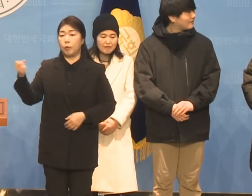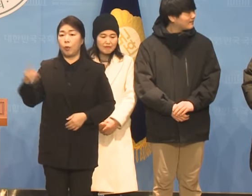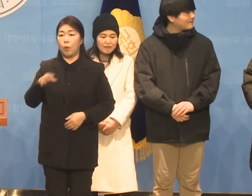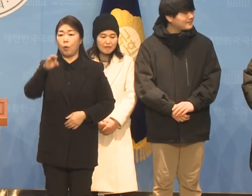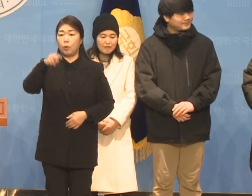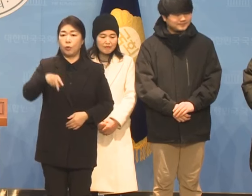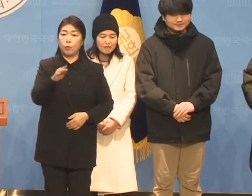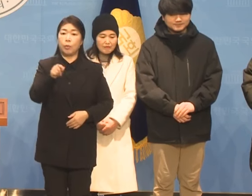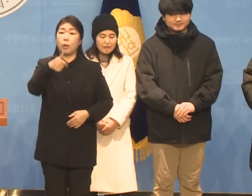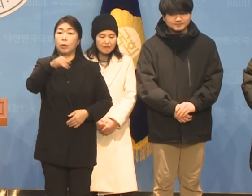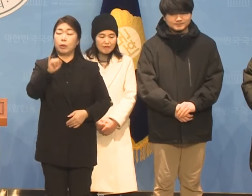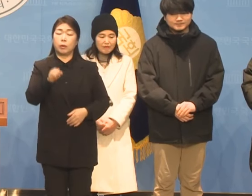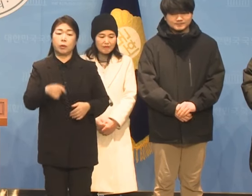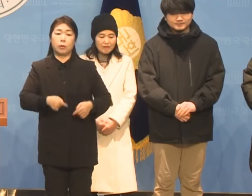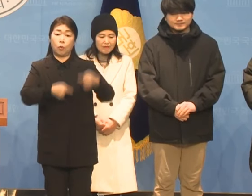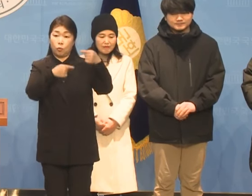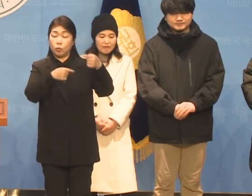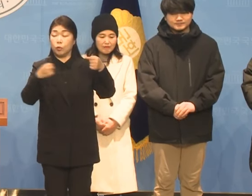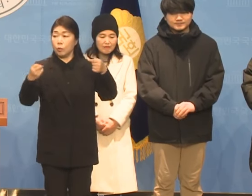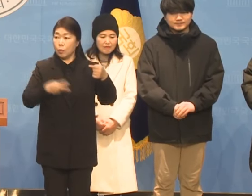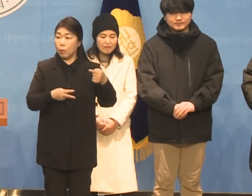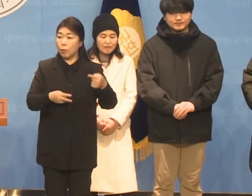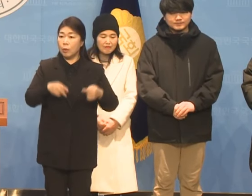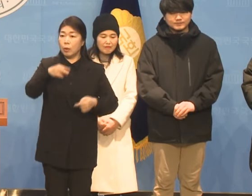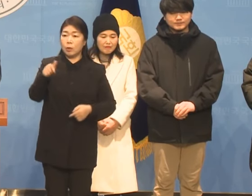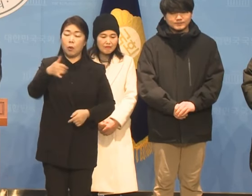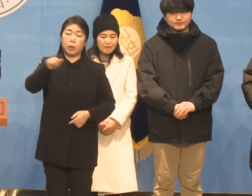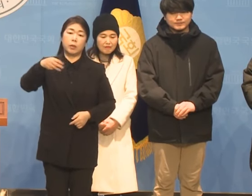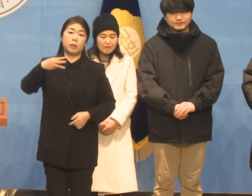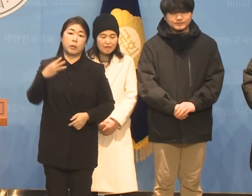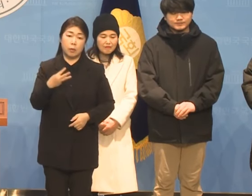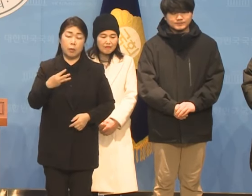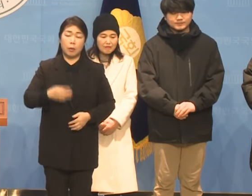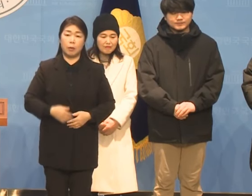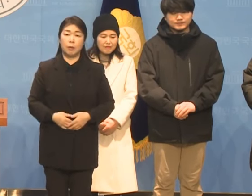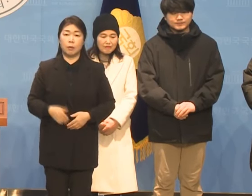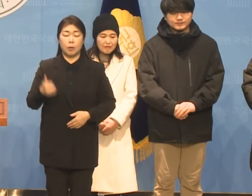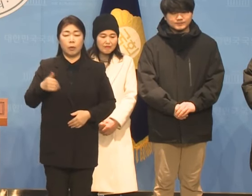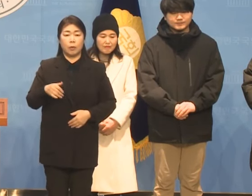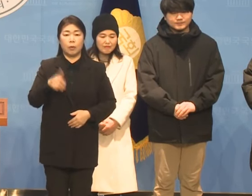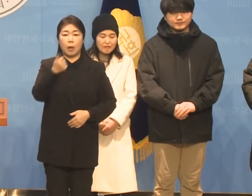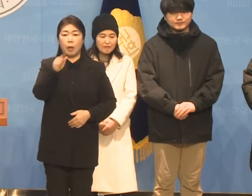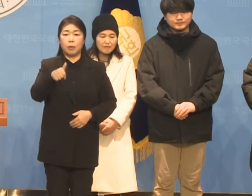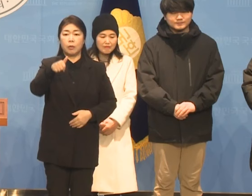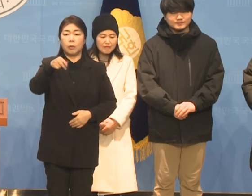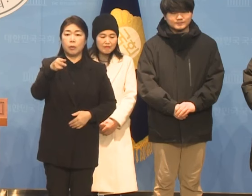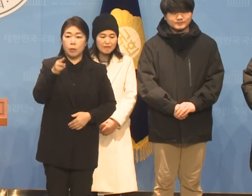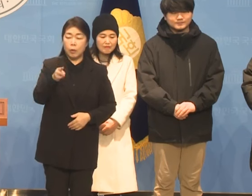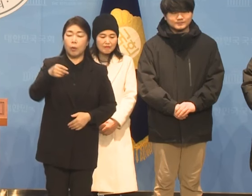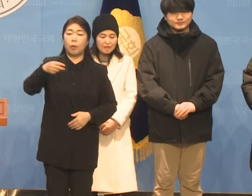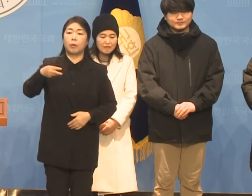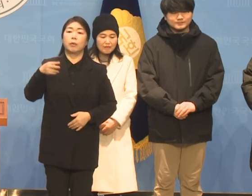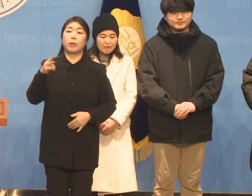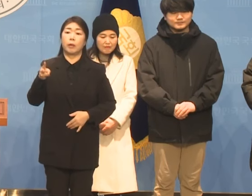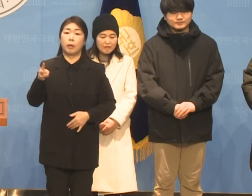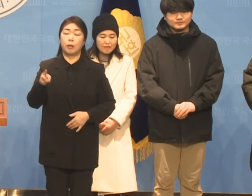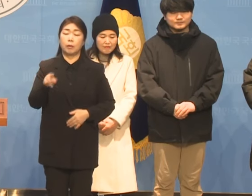유병기 고문님, 그리고 서기철 전 한겨레